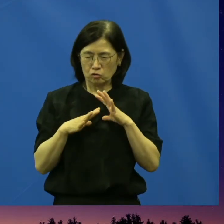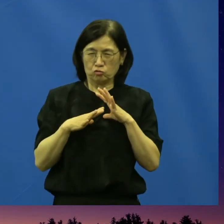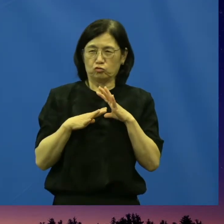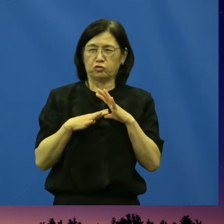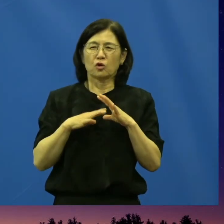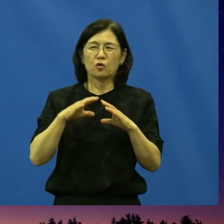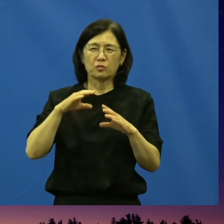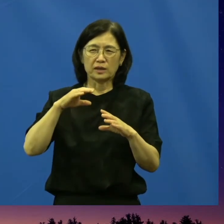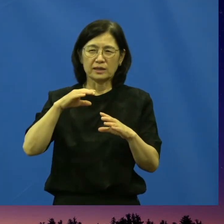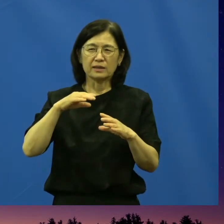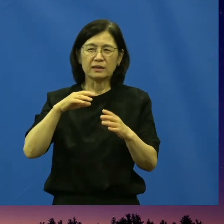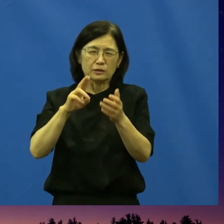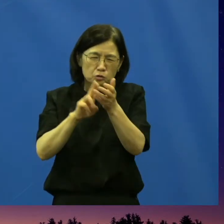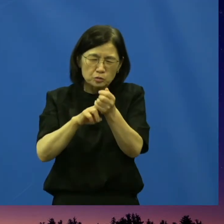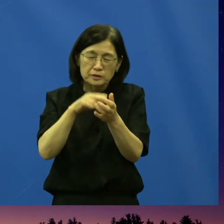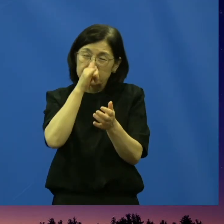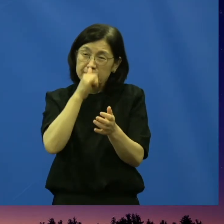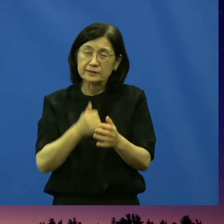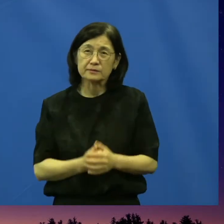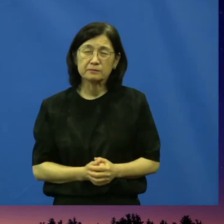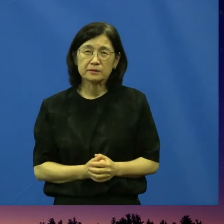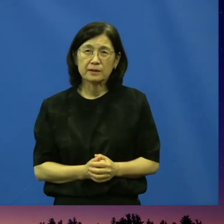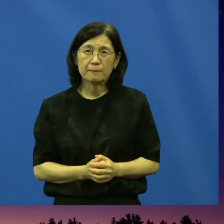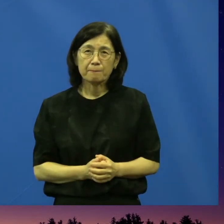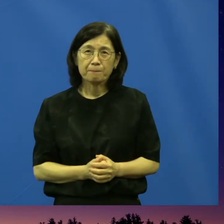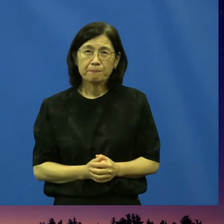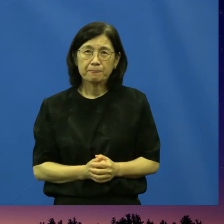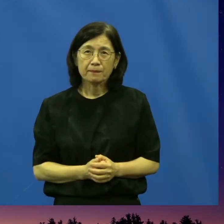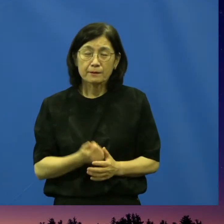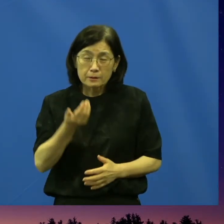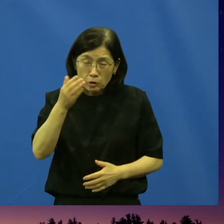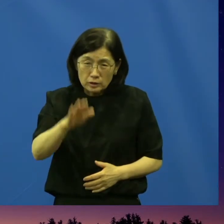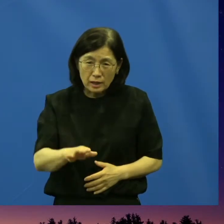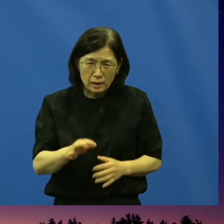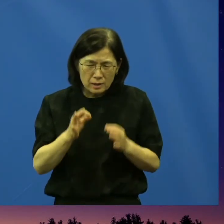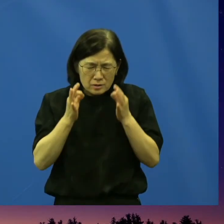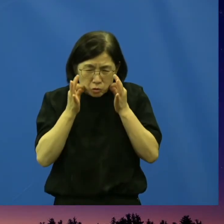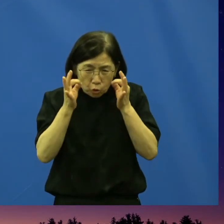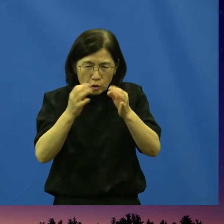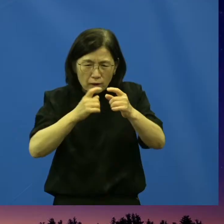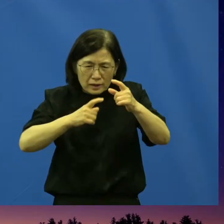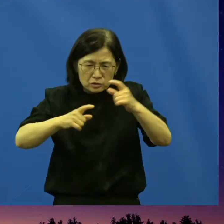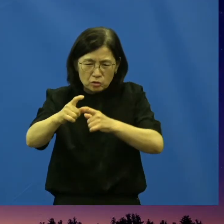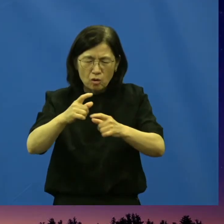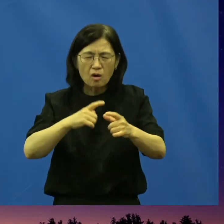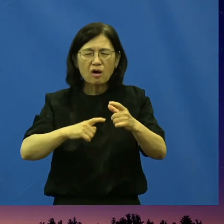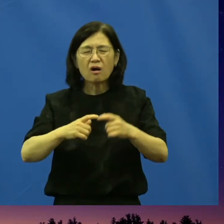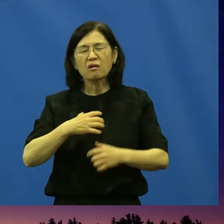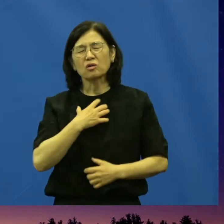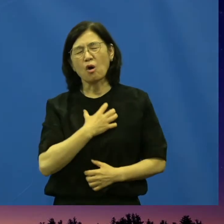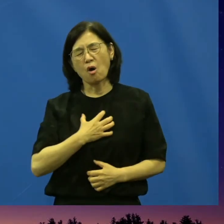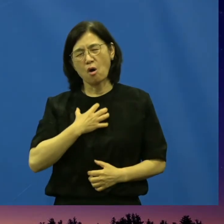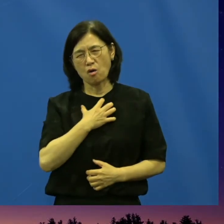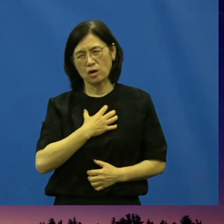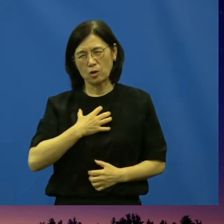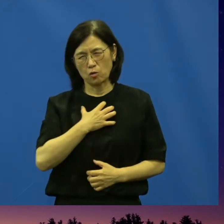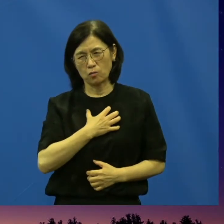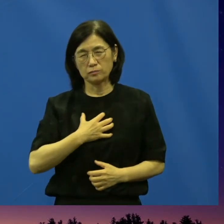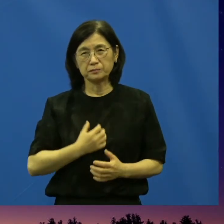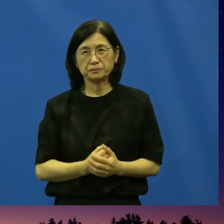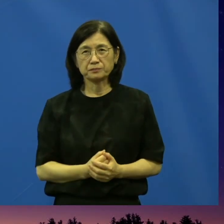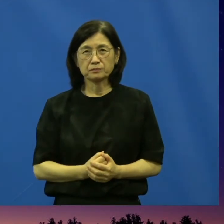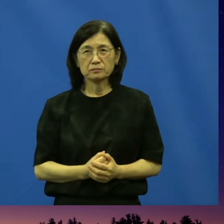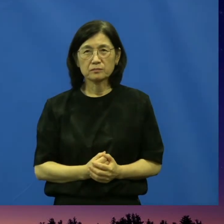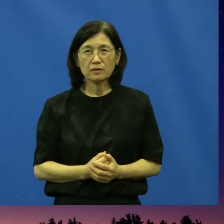수도 있다는 것입니다. 근데 여러분, 노력할수록 어떻게 더 괴로워지는 겁니다. 여러분, 이 수치심의 문제는 작은